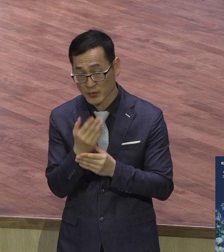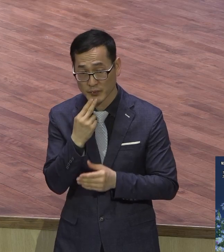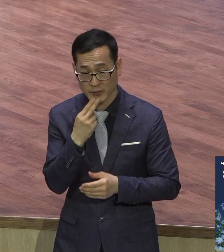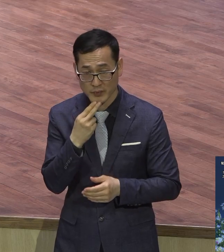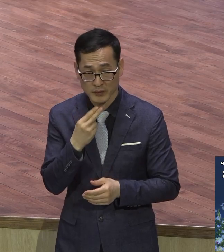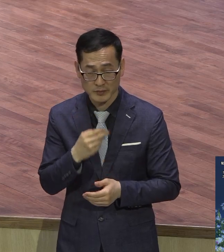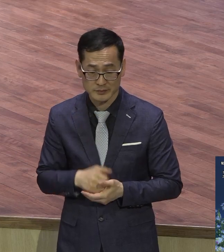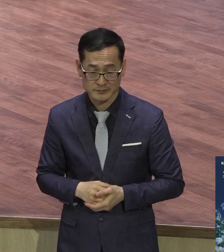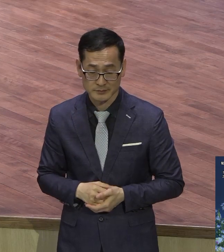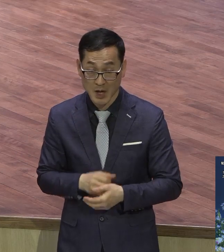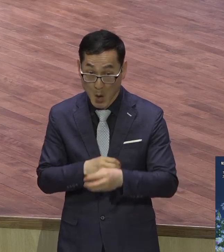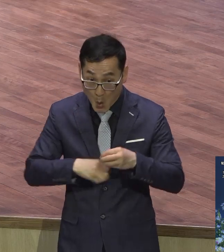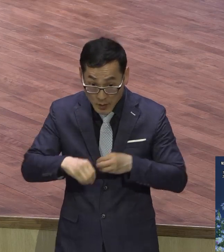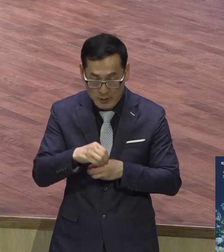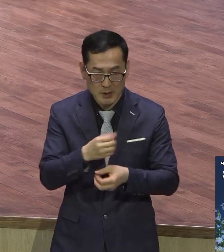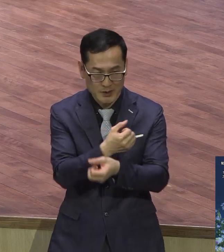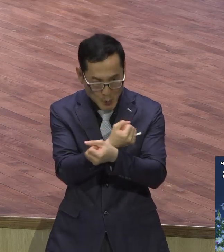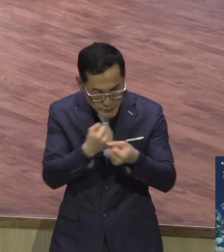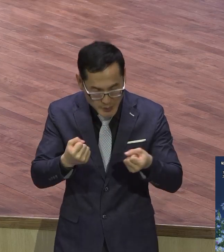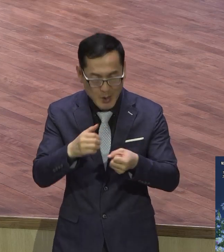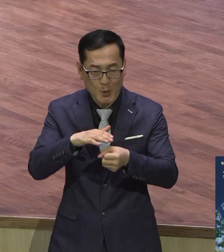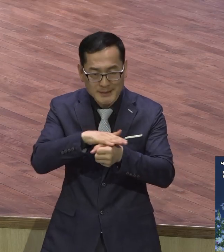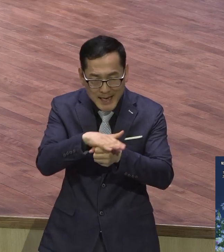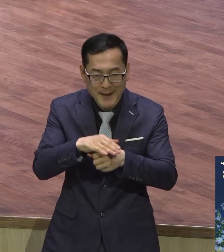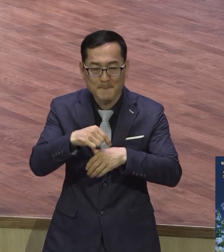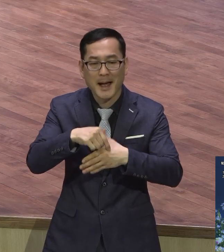오히려 사람을 용서하고 사랑하게 돼요.